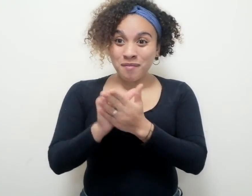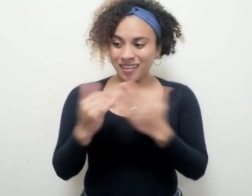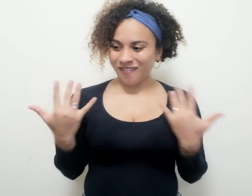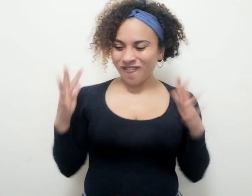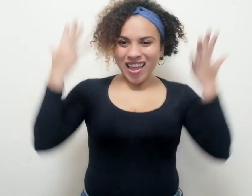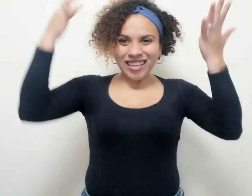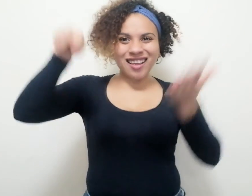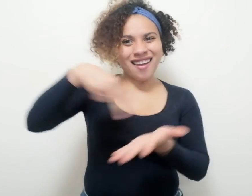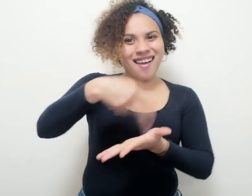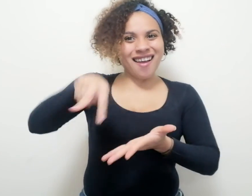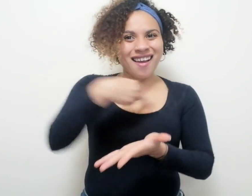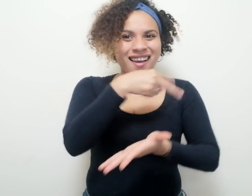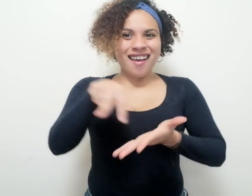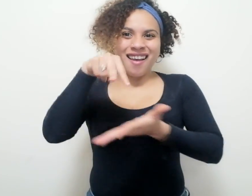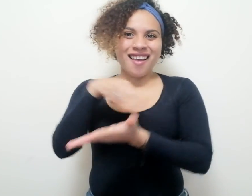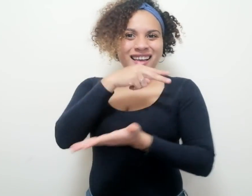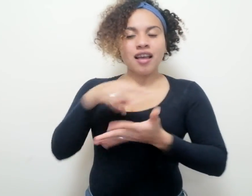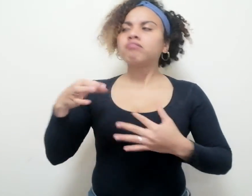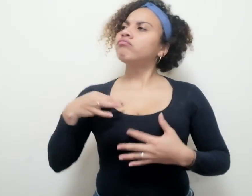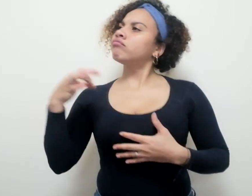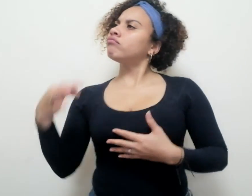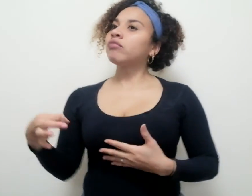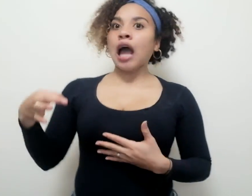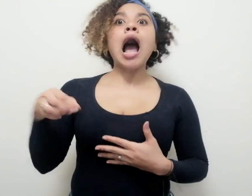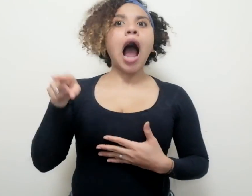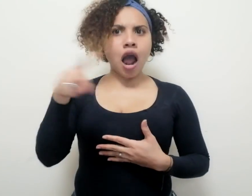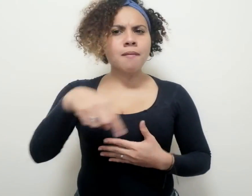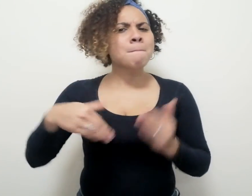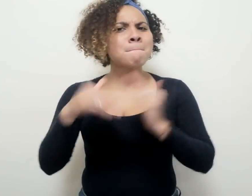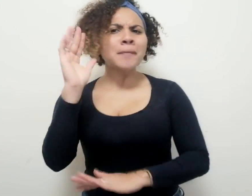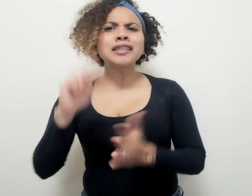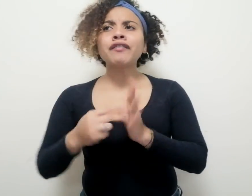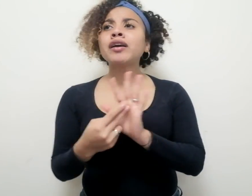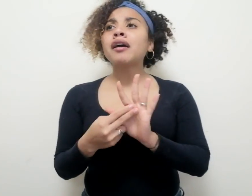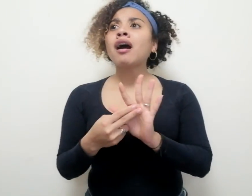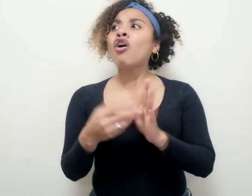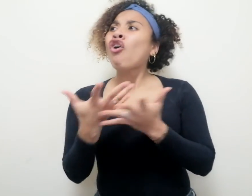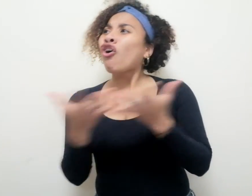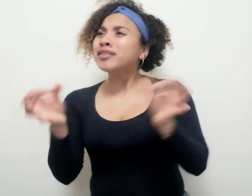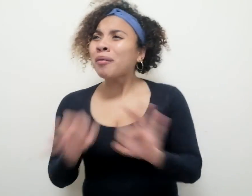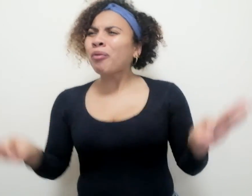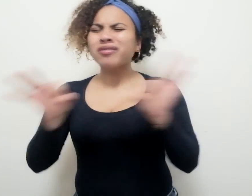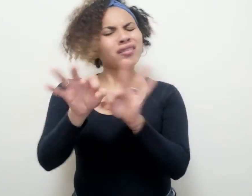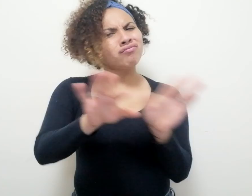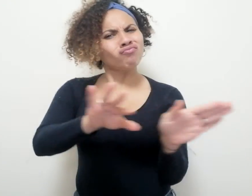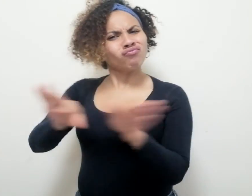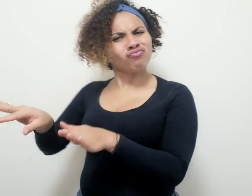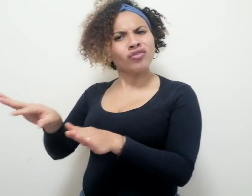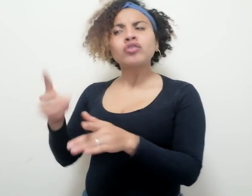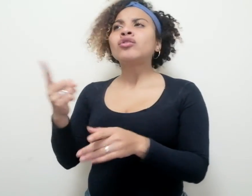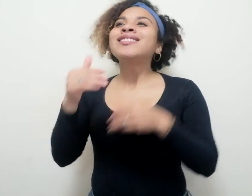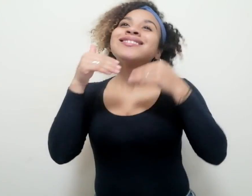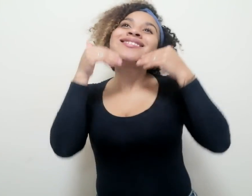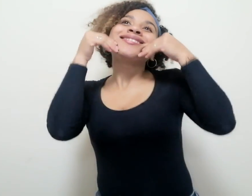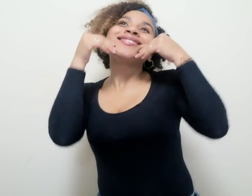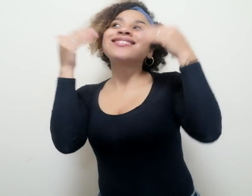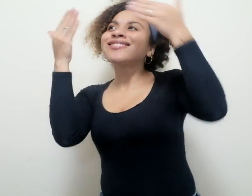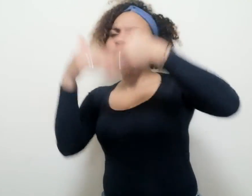fiestas de salón hay algo más que la banalidad de una soirée